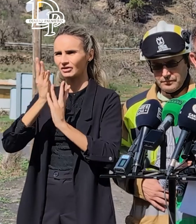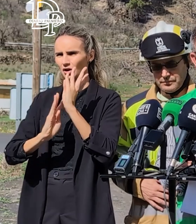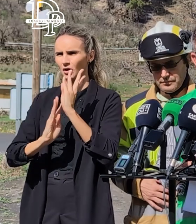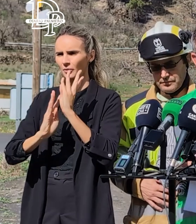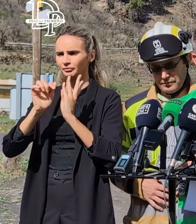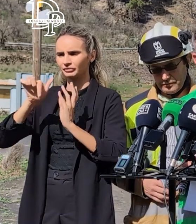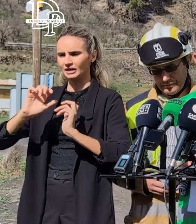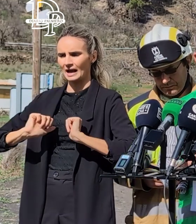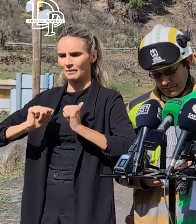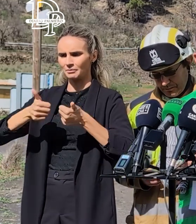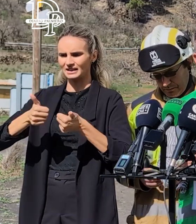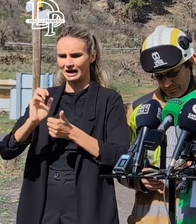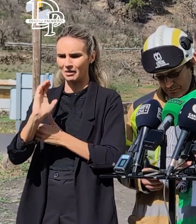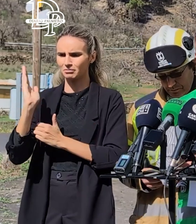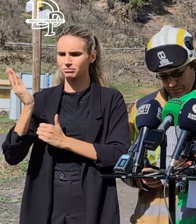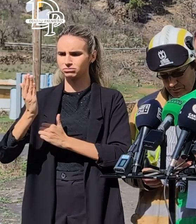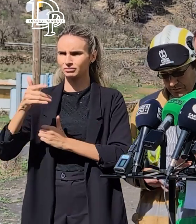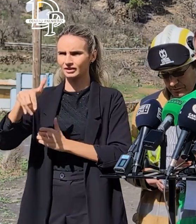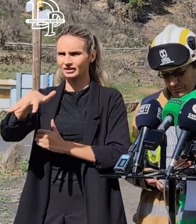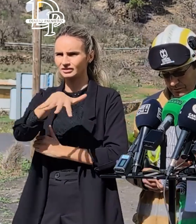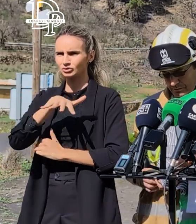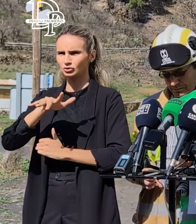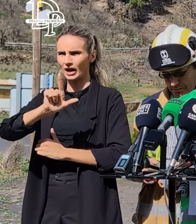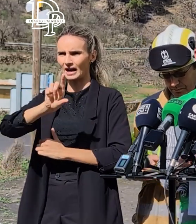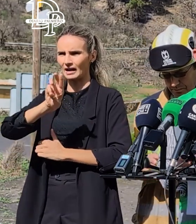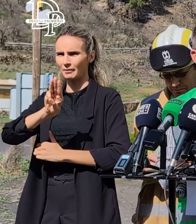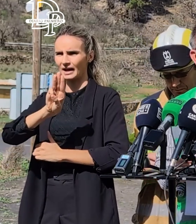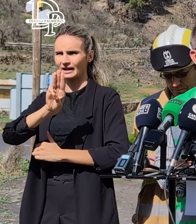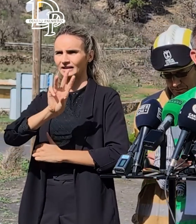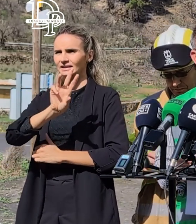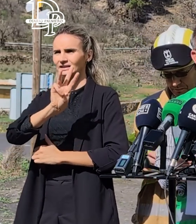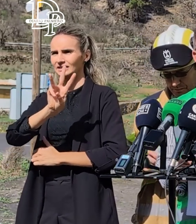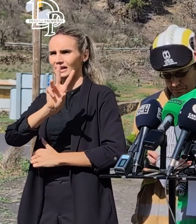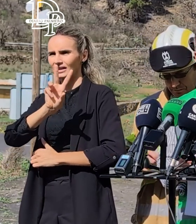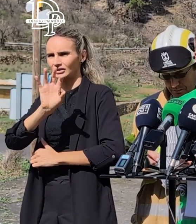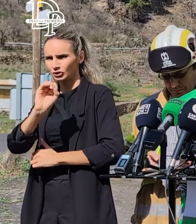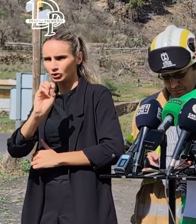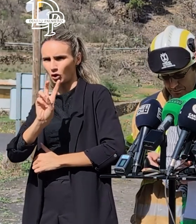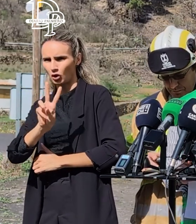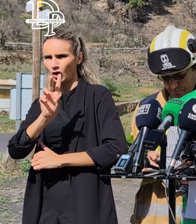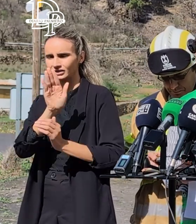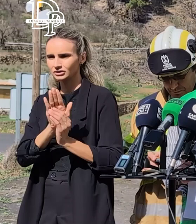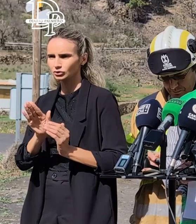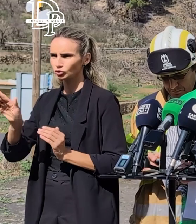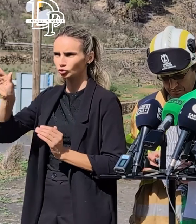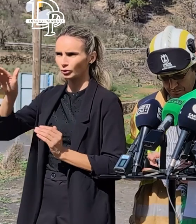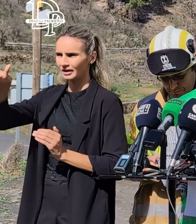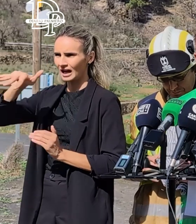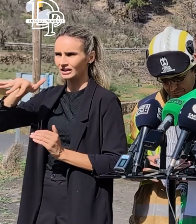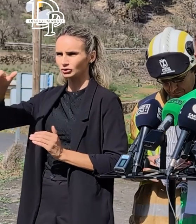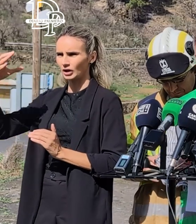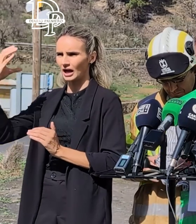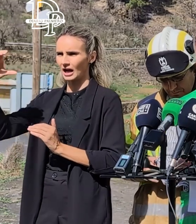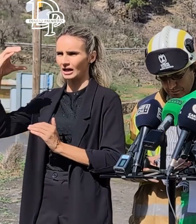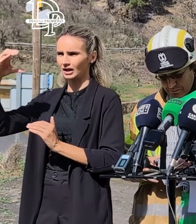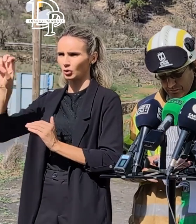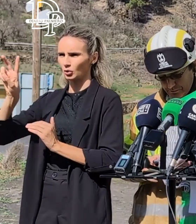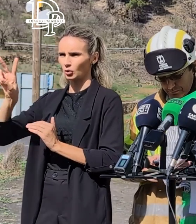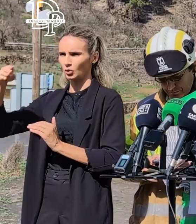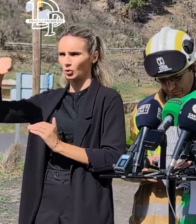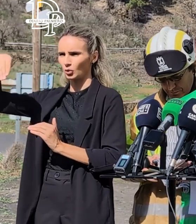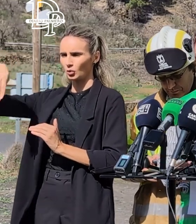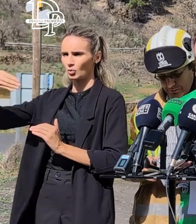que empieza a afectar a parte de la LP 302, en la subida a la cumbrecita, y que